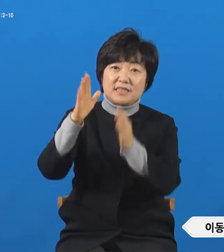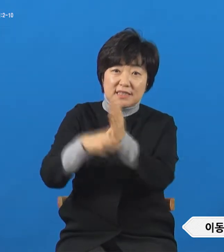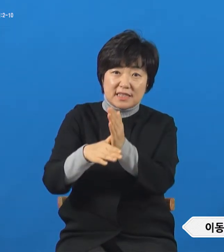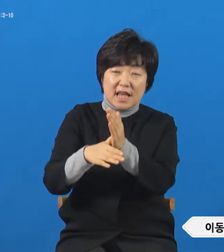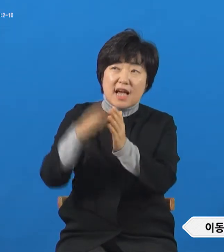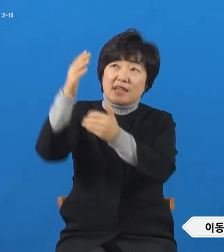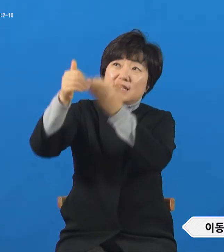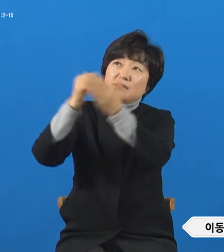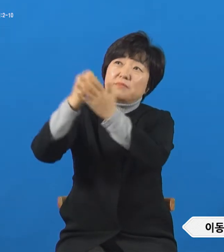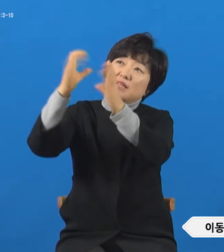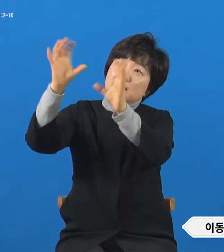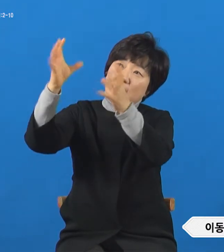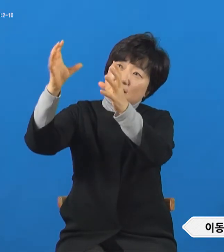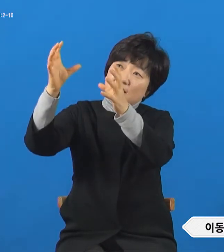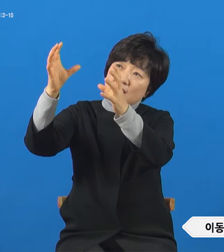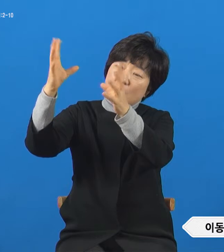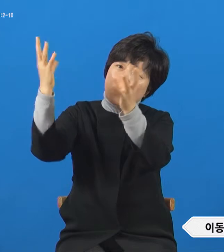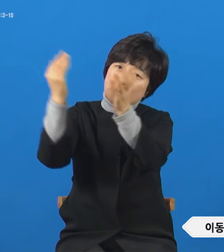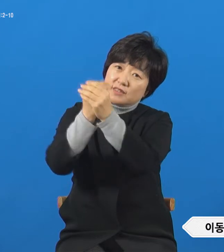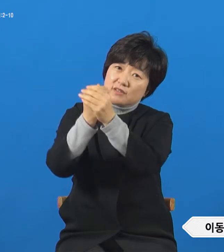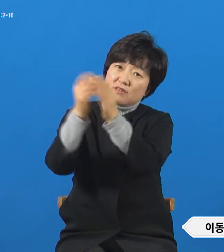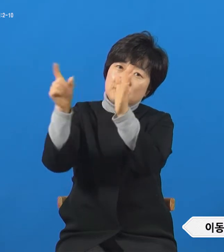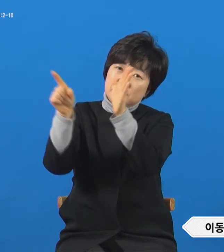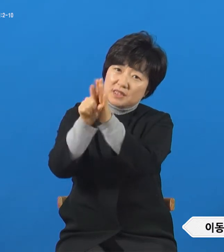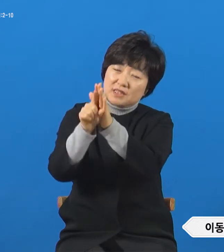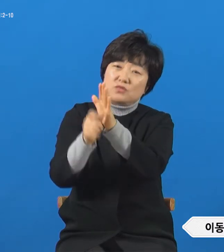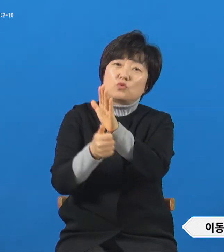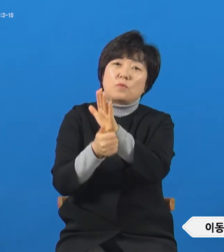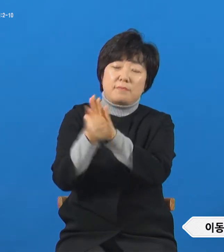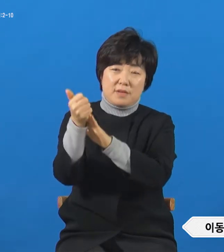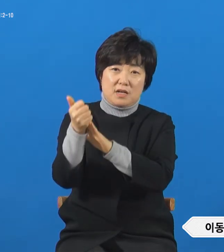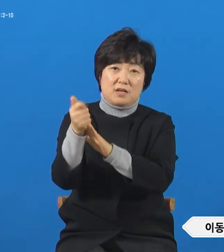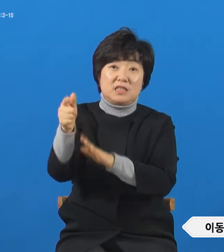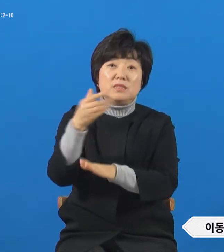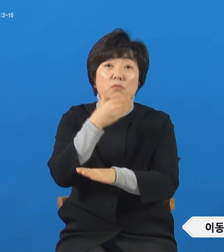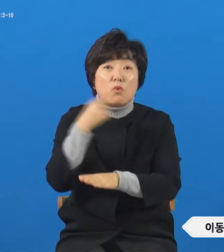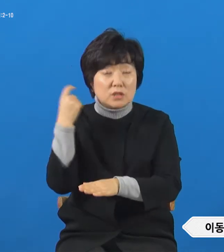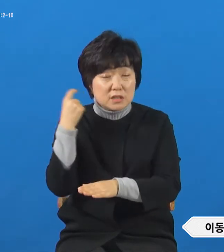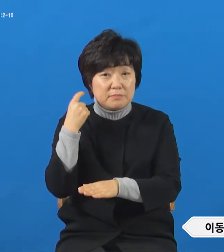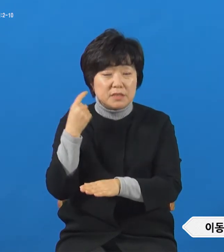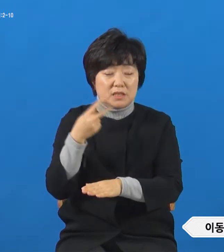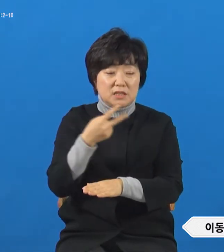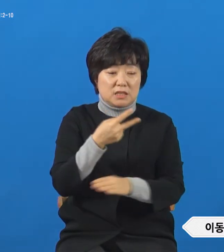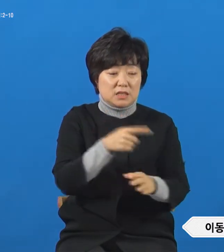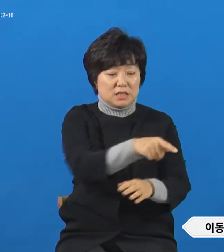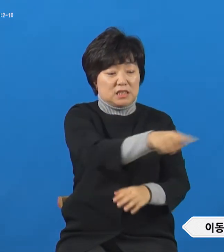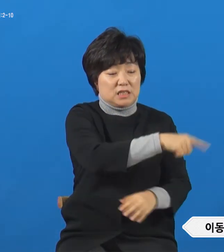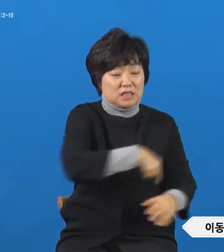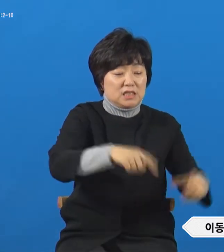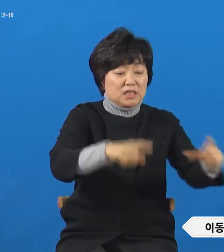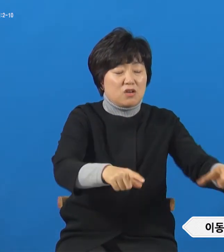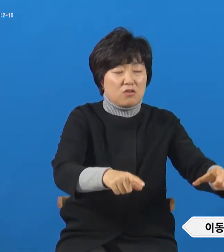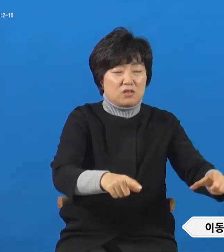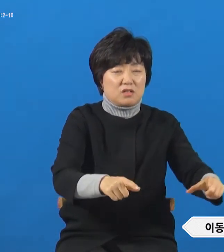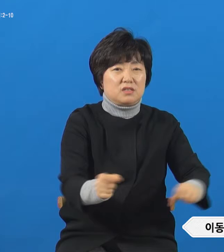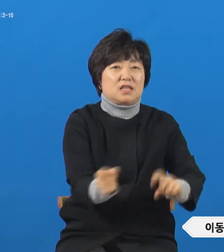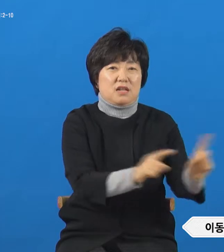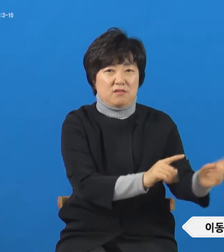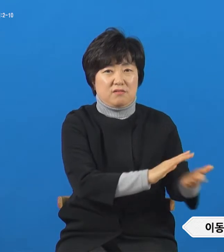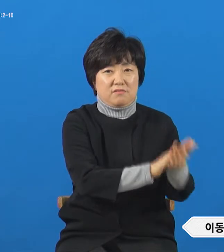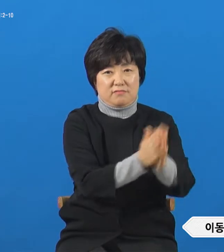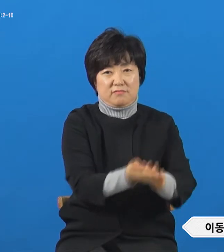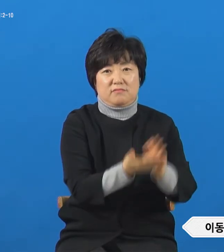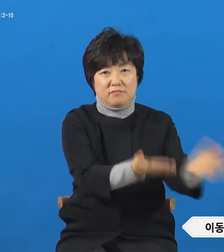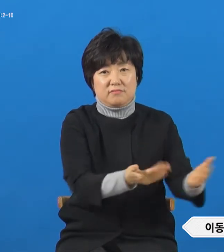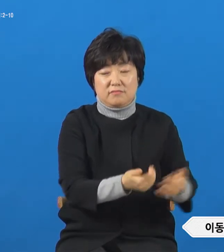오심과 그때 비로소 하나님의 나라의 완성을 믿는 사람들의 소망인 것입니다. 이 복음이 데살로니가를 바꾼 것입니다.